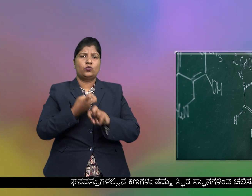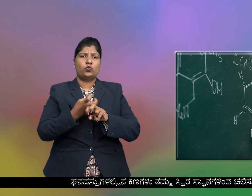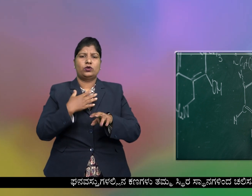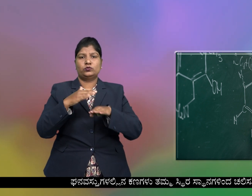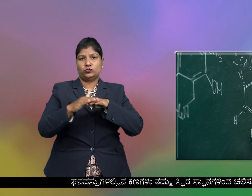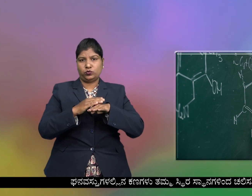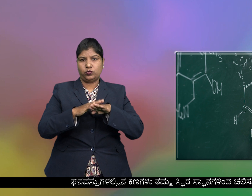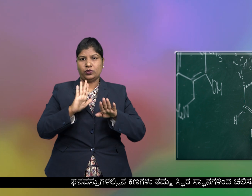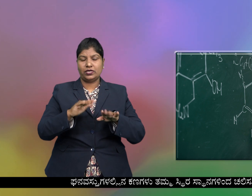ಚಲಿಸುವುದಿಲ್ಲ.